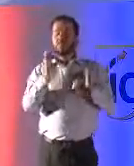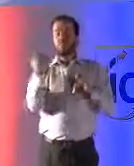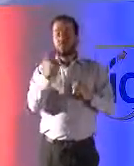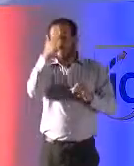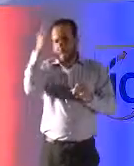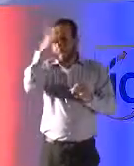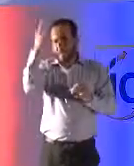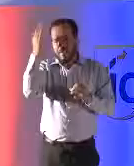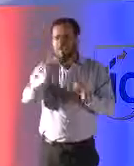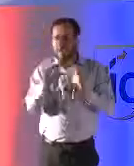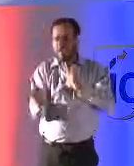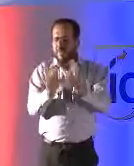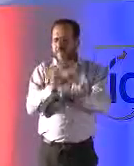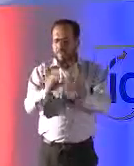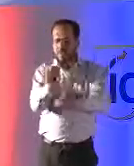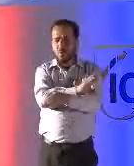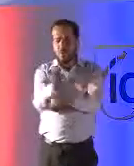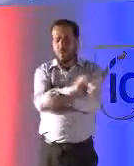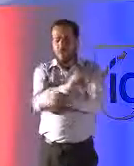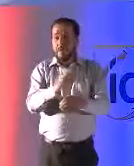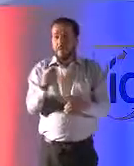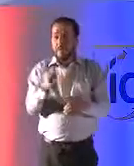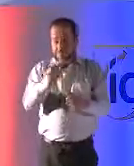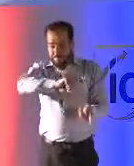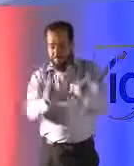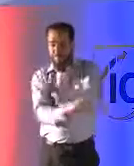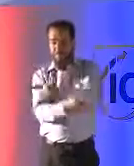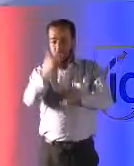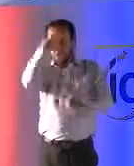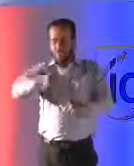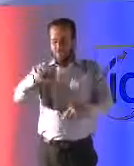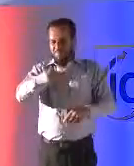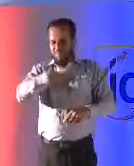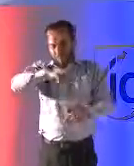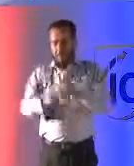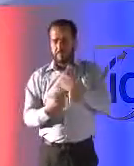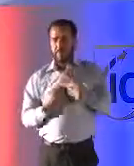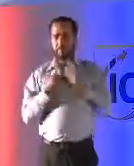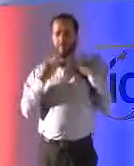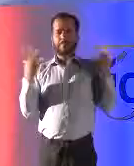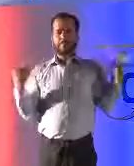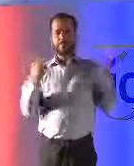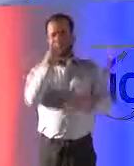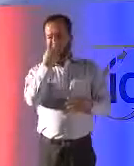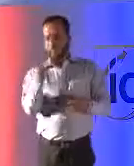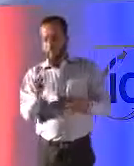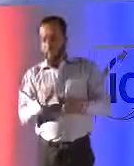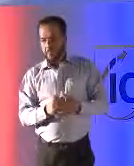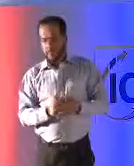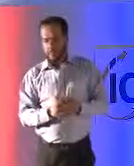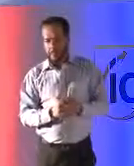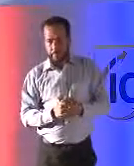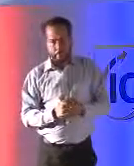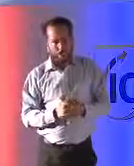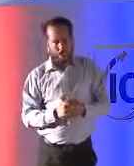أمثلة على إمكانية التكنولوجيا لتحويل الشخص أو تطويره. To have an idea